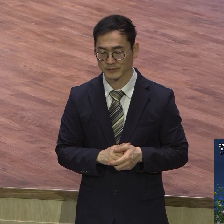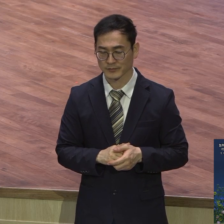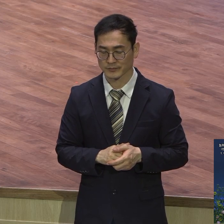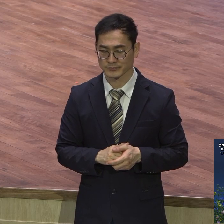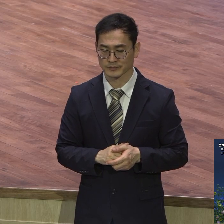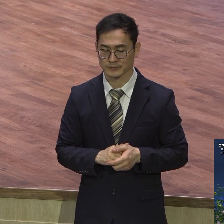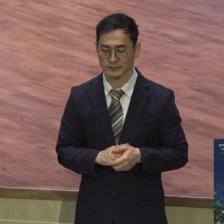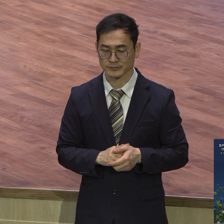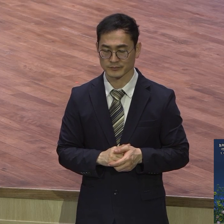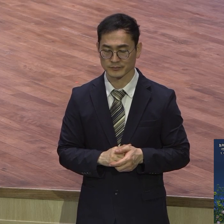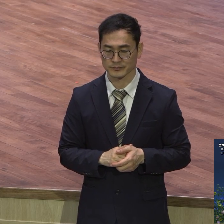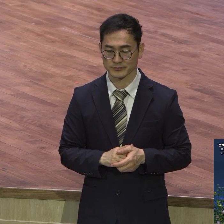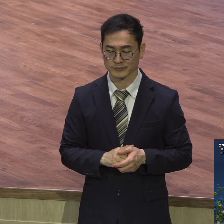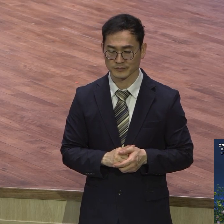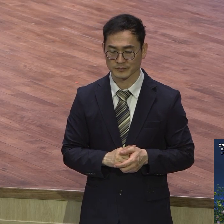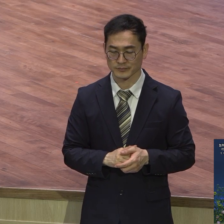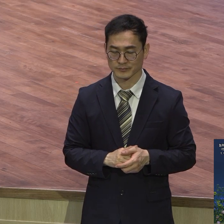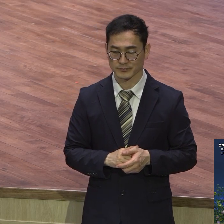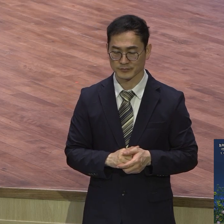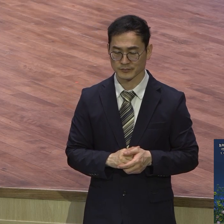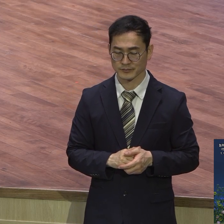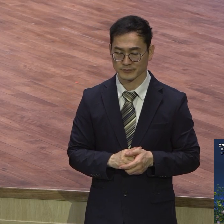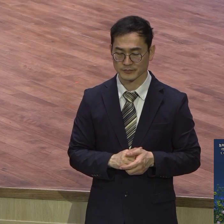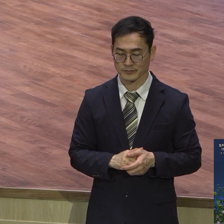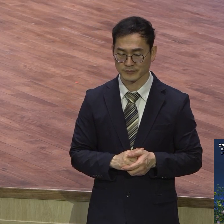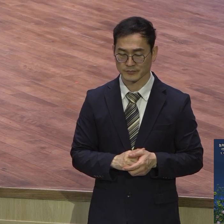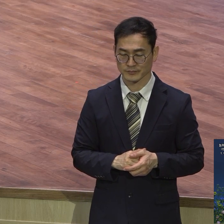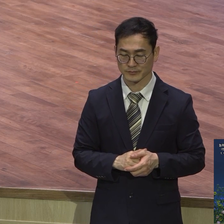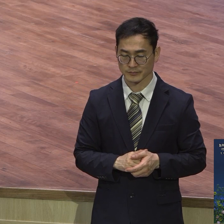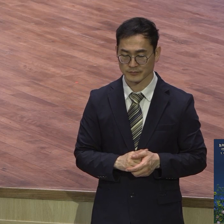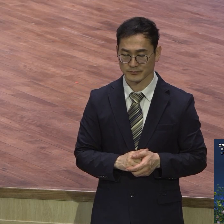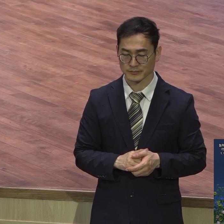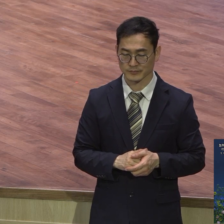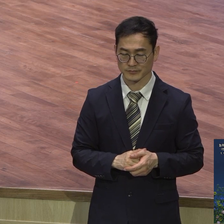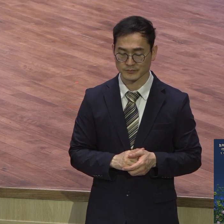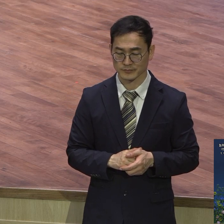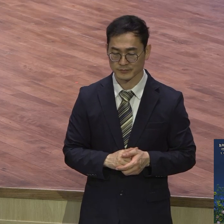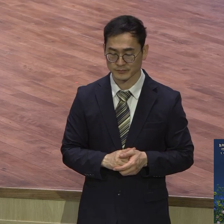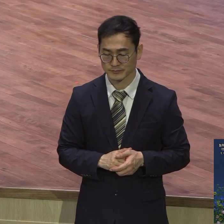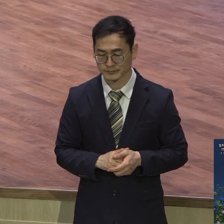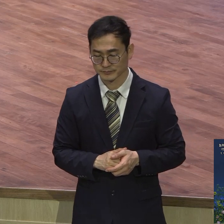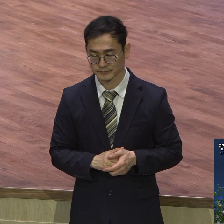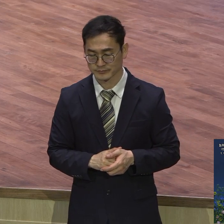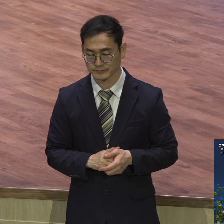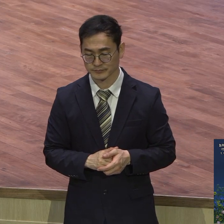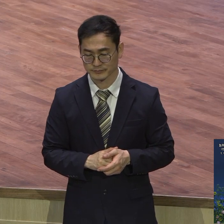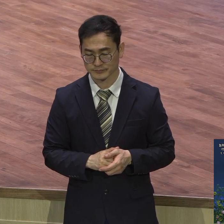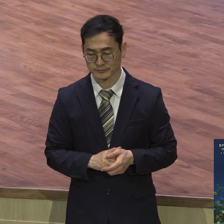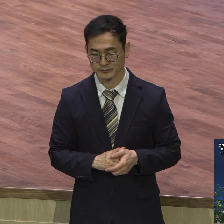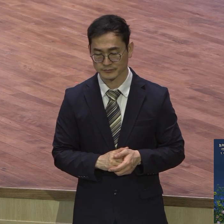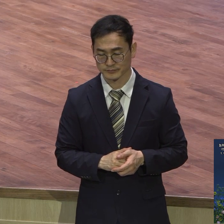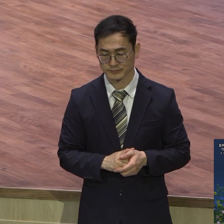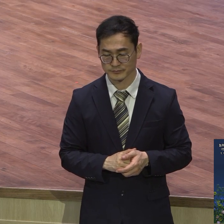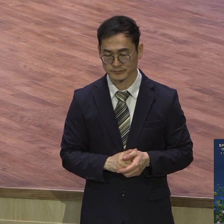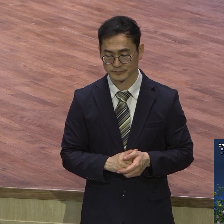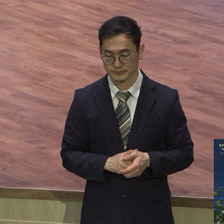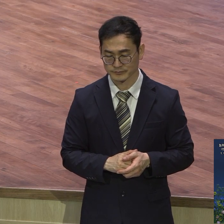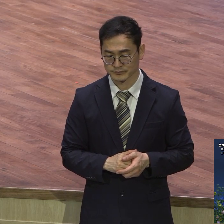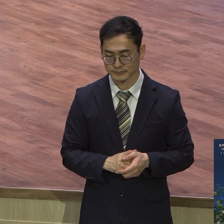자기 땅에 자기가 100% 다 지었어 자기가 주인이야 그래가지고 그 모습을